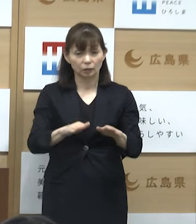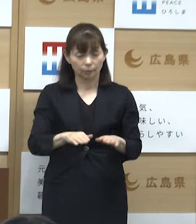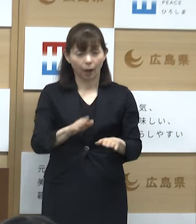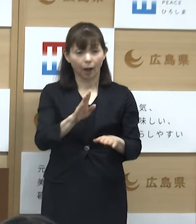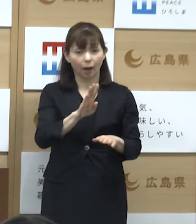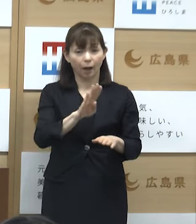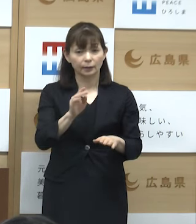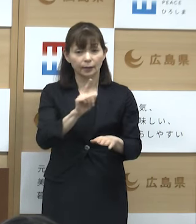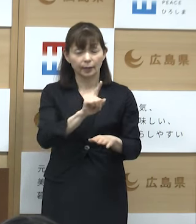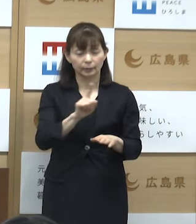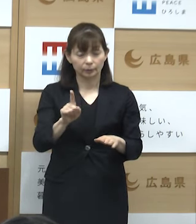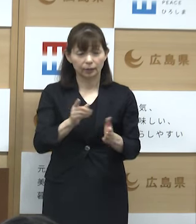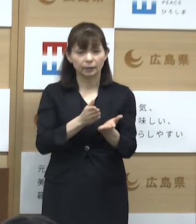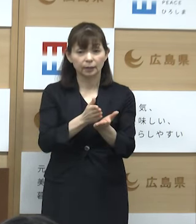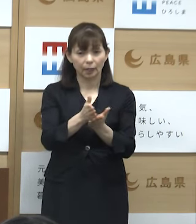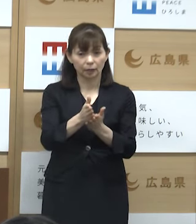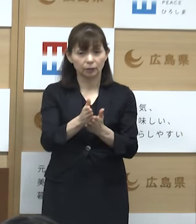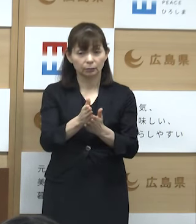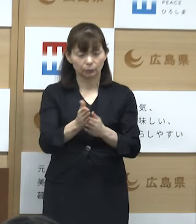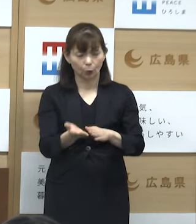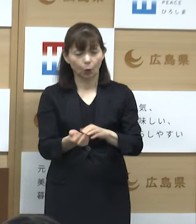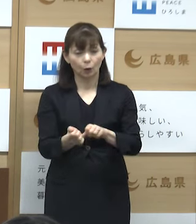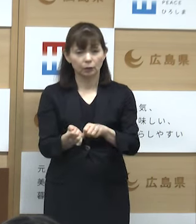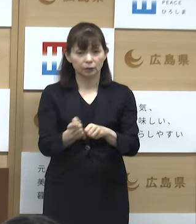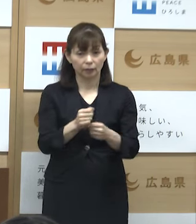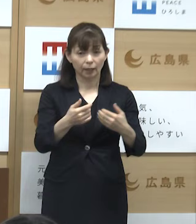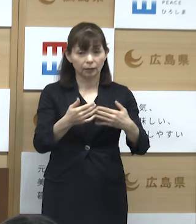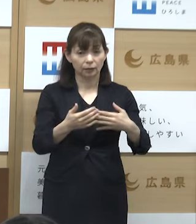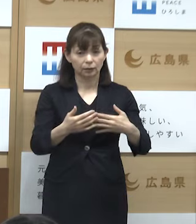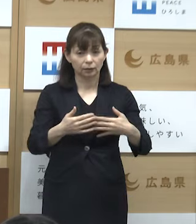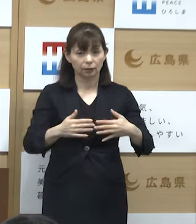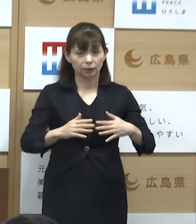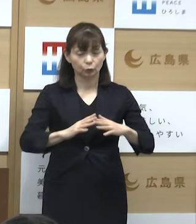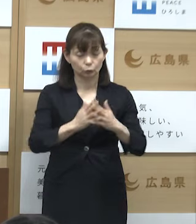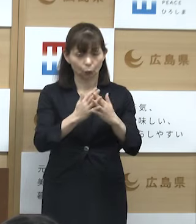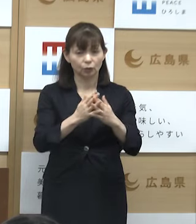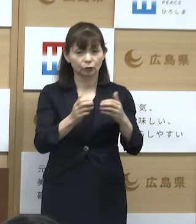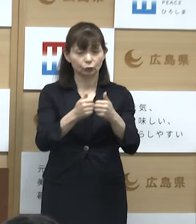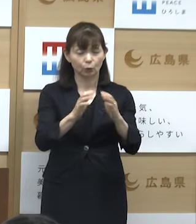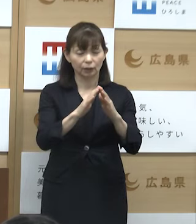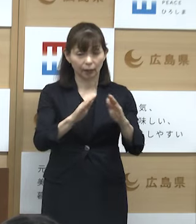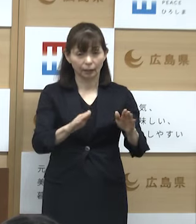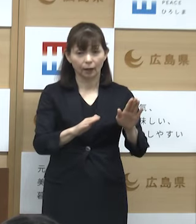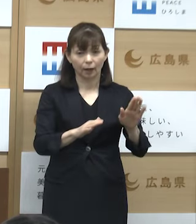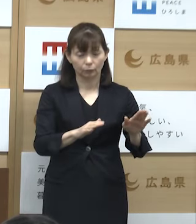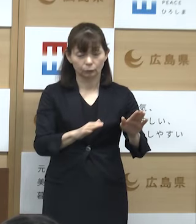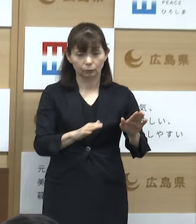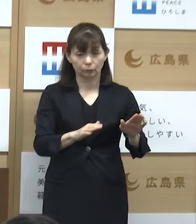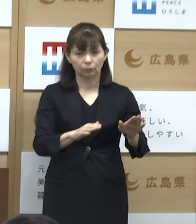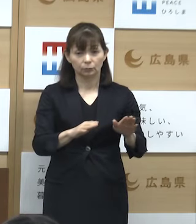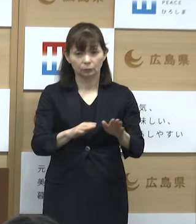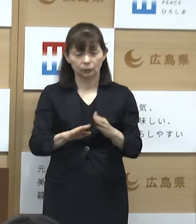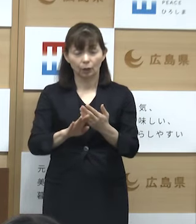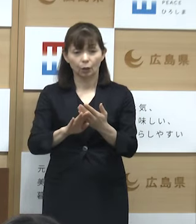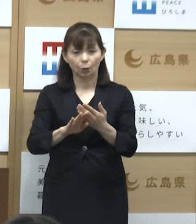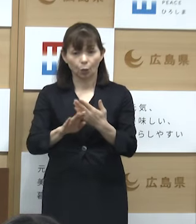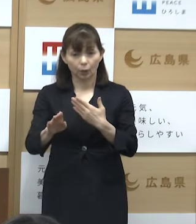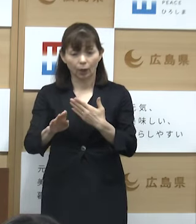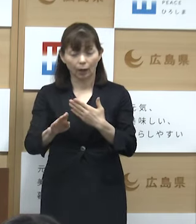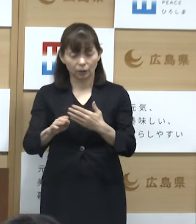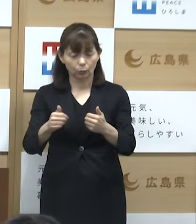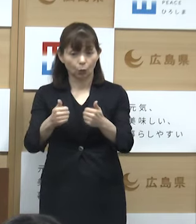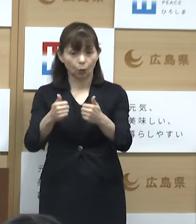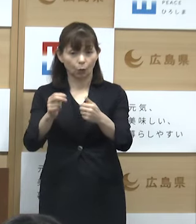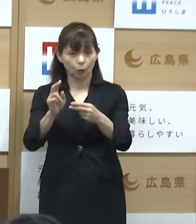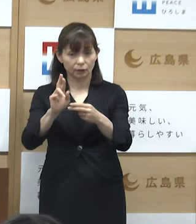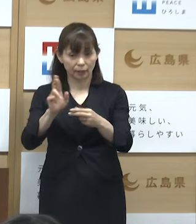最高値協議会も進んでいるさなかでの、この木次線に対するこの JR 西日本から言及があったことについて、知事としてどう考えているか、お伺い